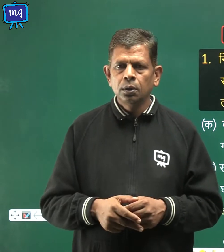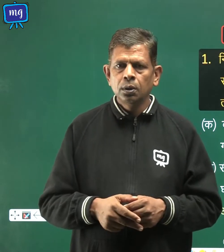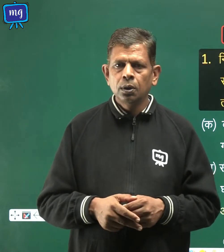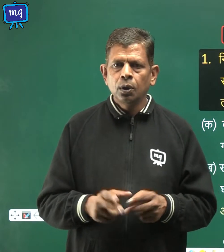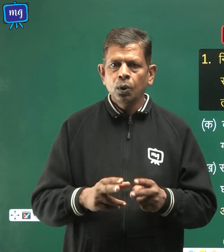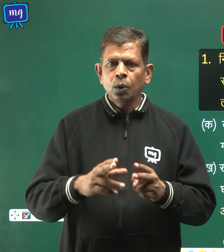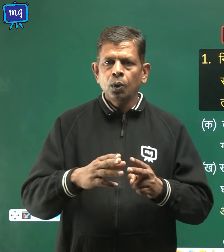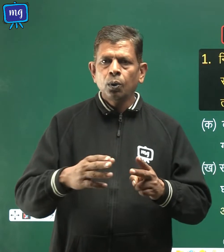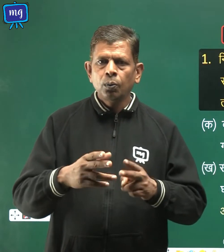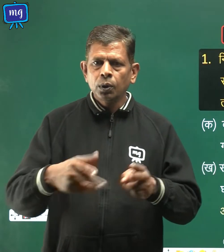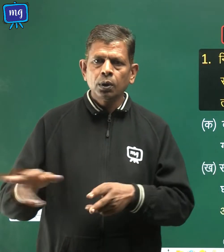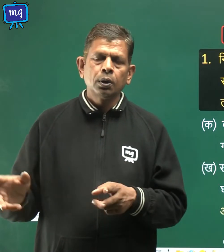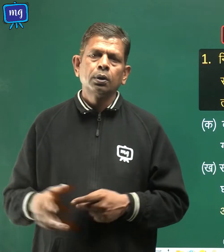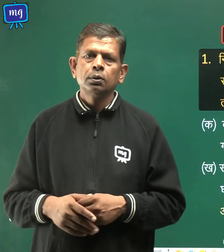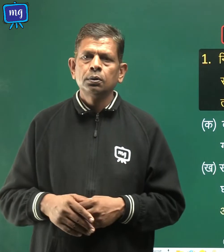वर्गीकरण